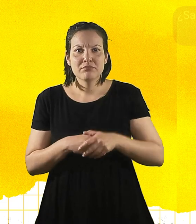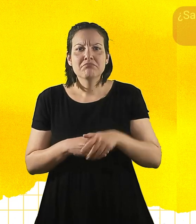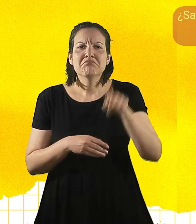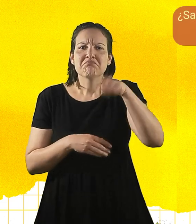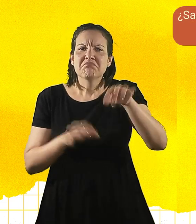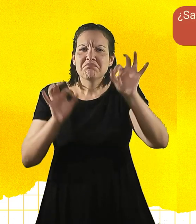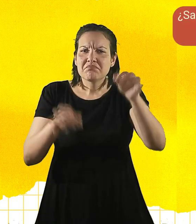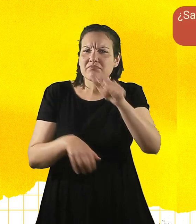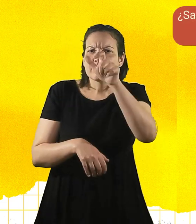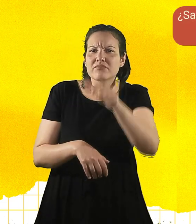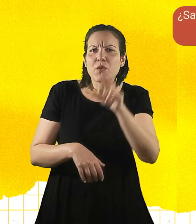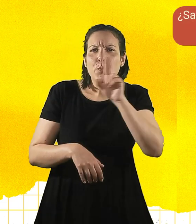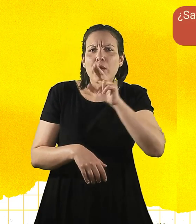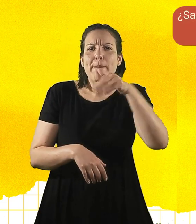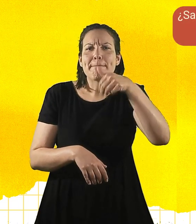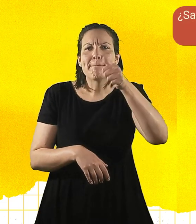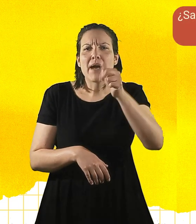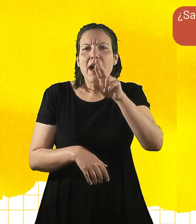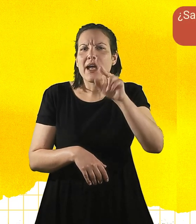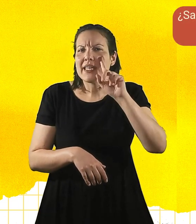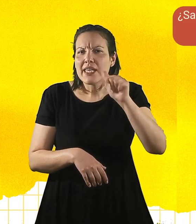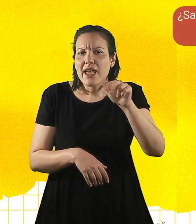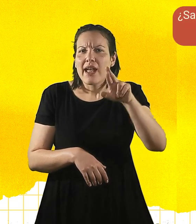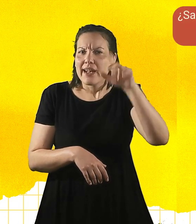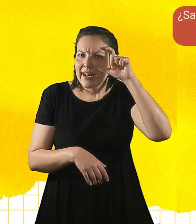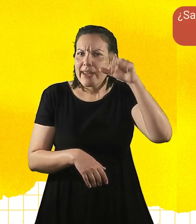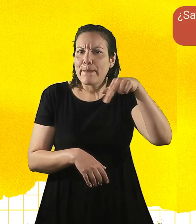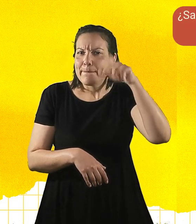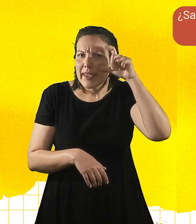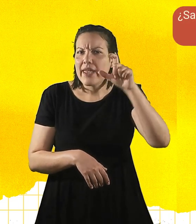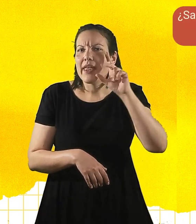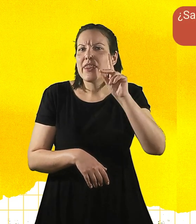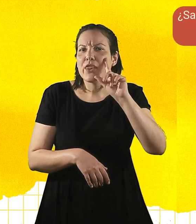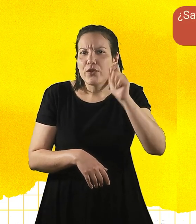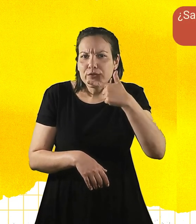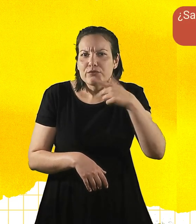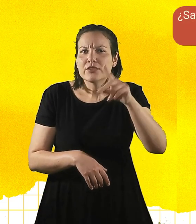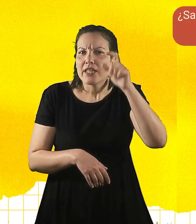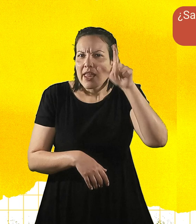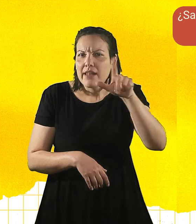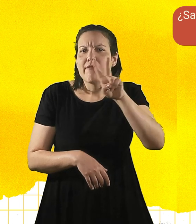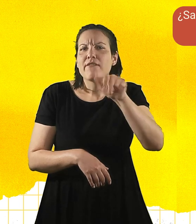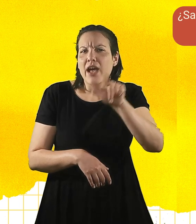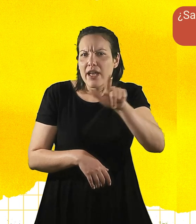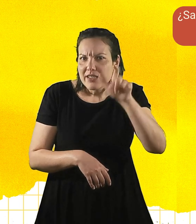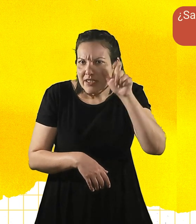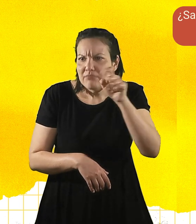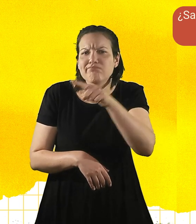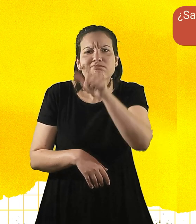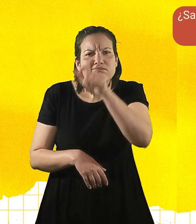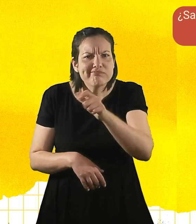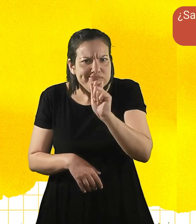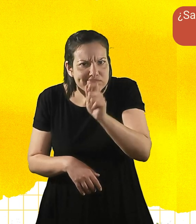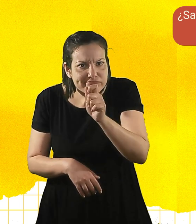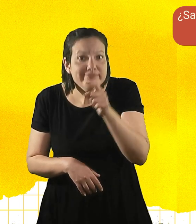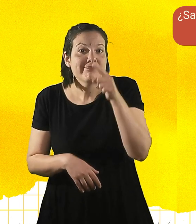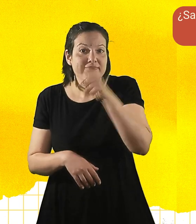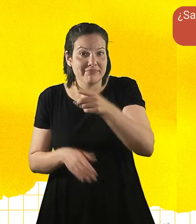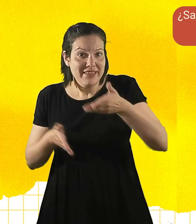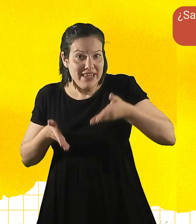¿Saben quién fue María Remedios del Valle? María Remedios del Valle nació en Buenos Aires en